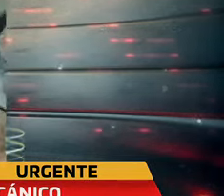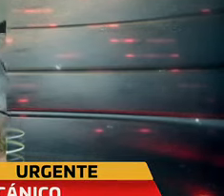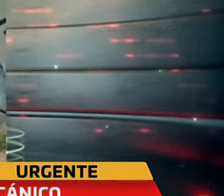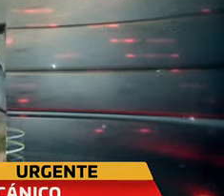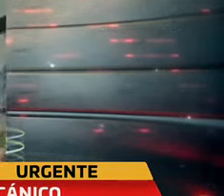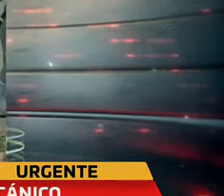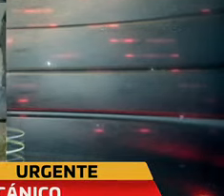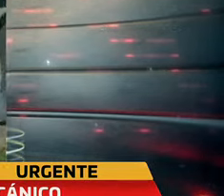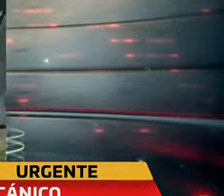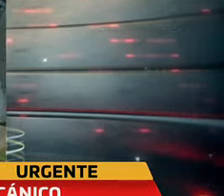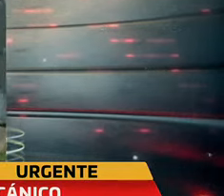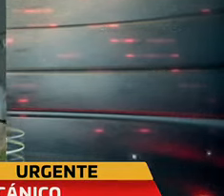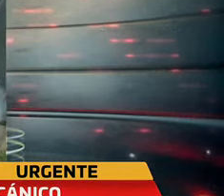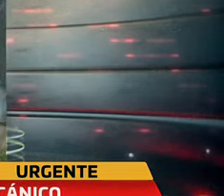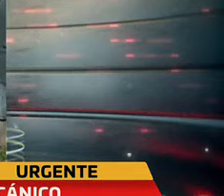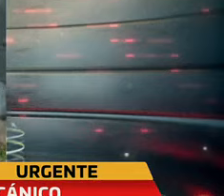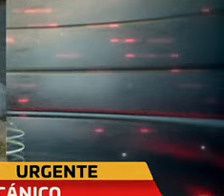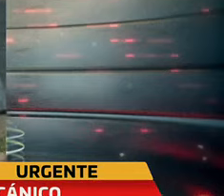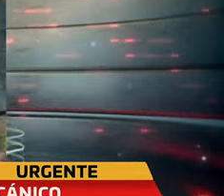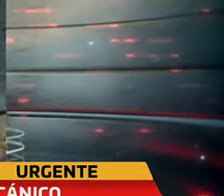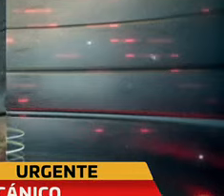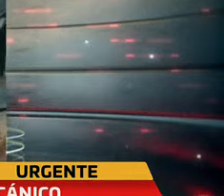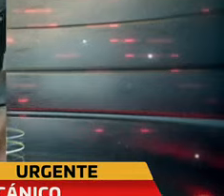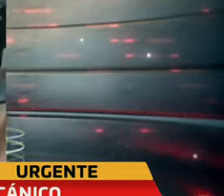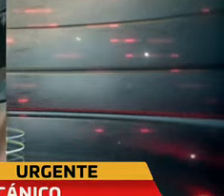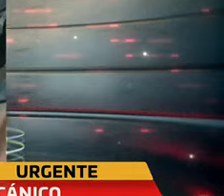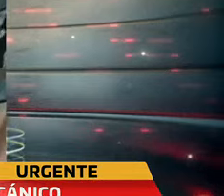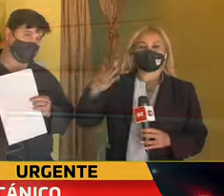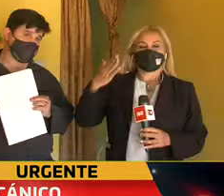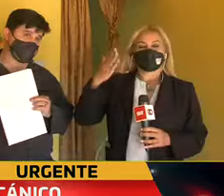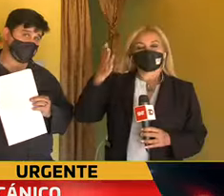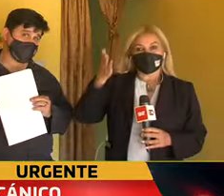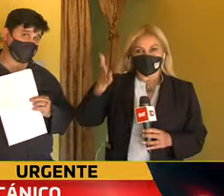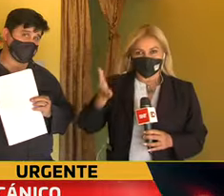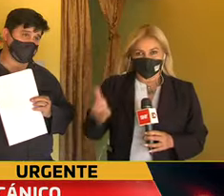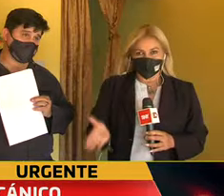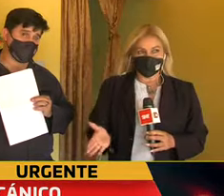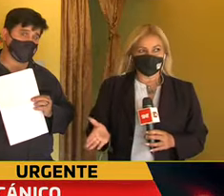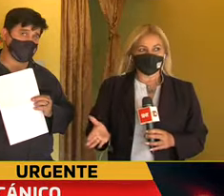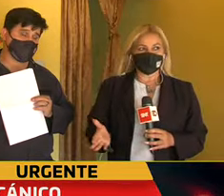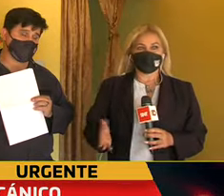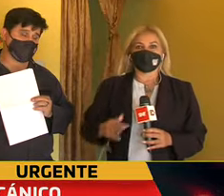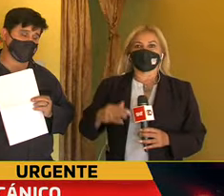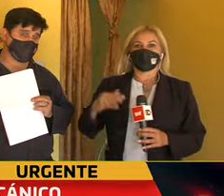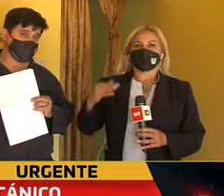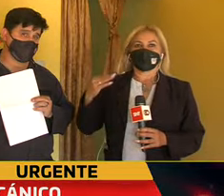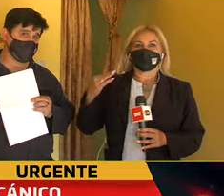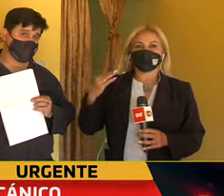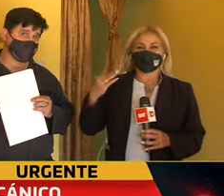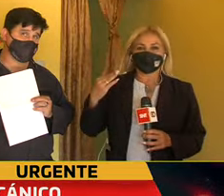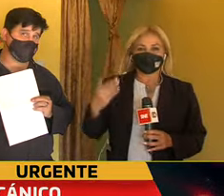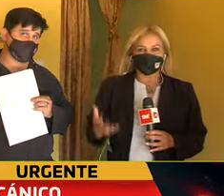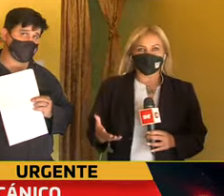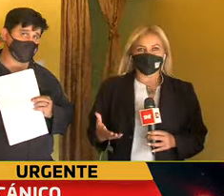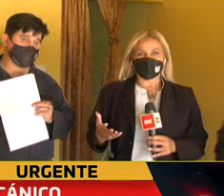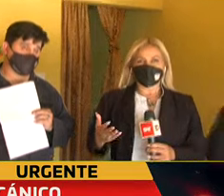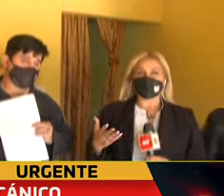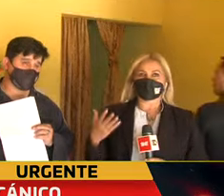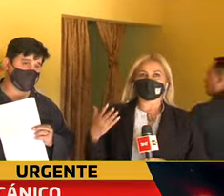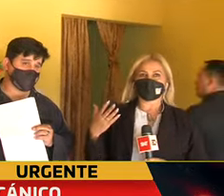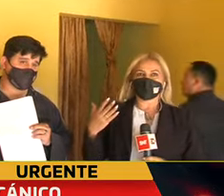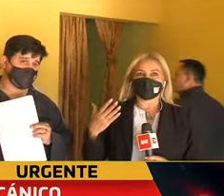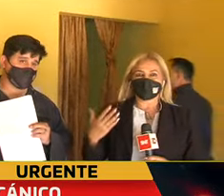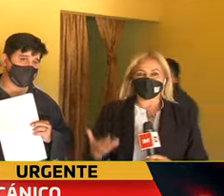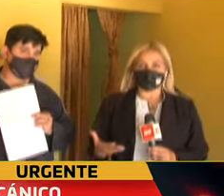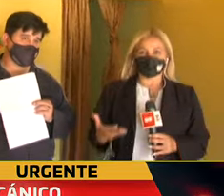de alevosía. ¿Por qué? Lo siguieron, se pusieron en el camino, descendieron